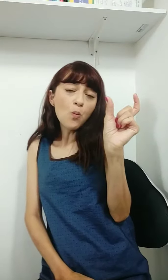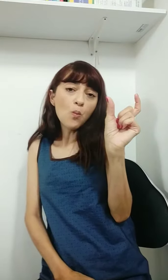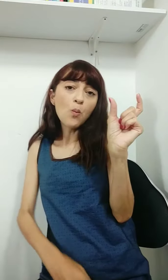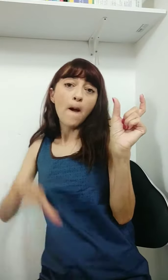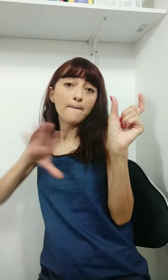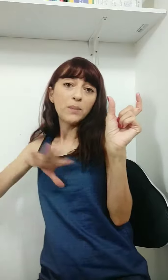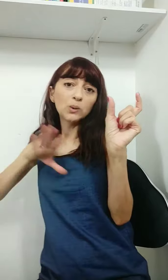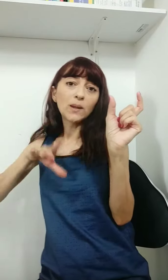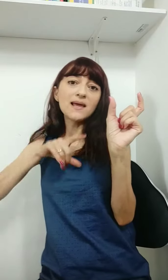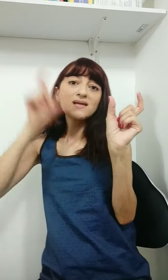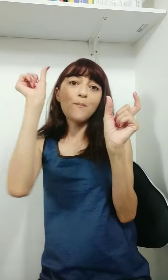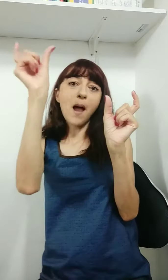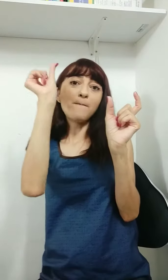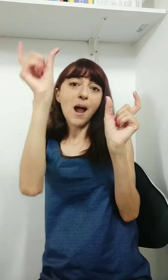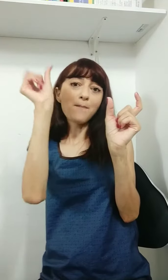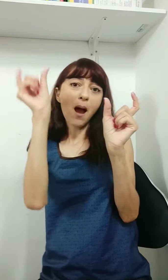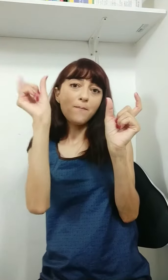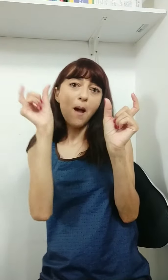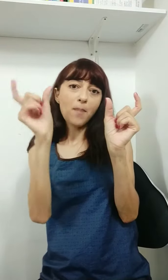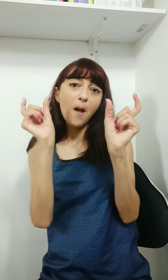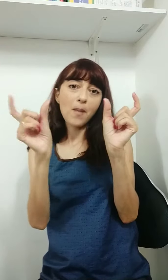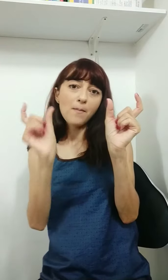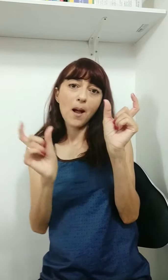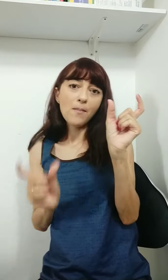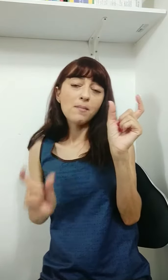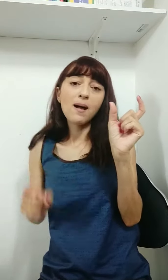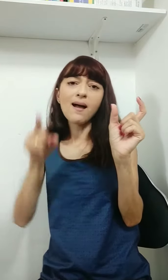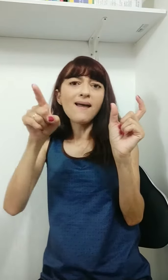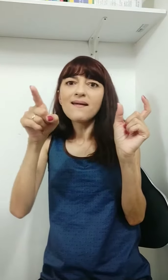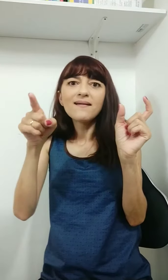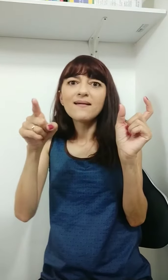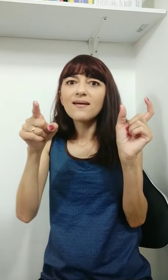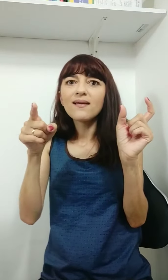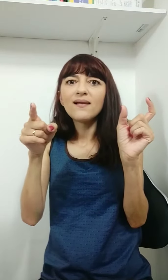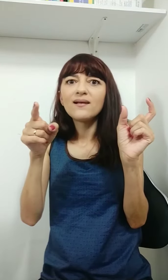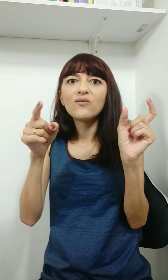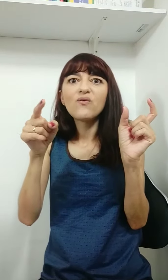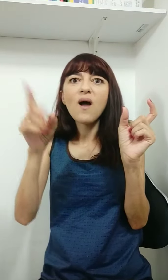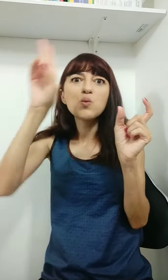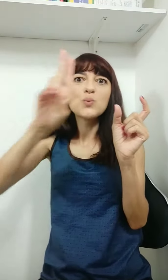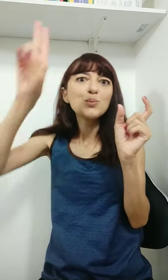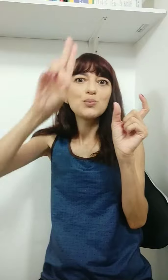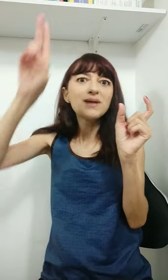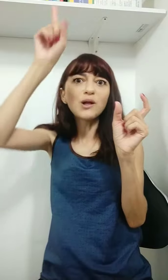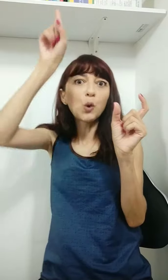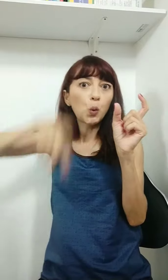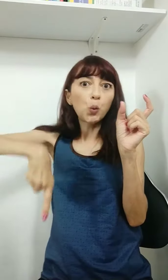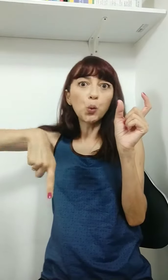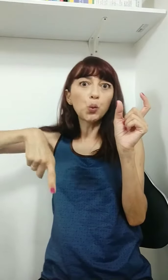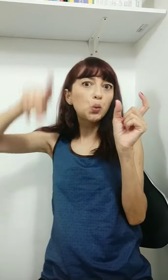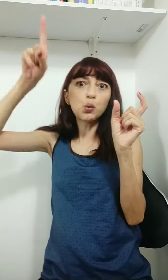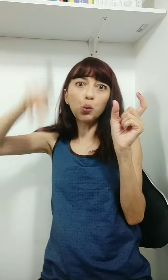tem um sinal, mas no português tem várias traduções possíveis para aquele sinal. mas o intérprete não vai poder ali, de